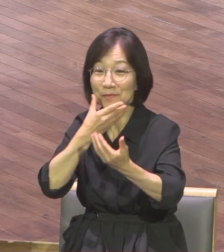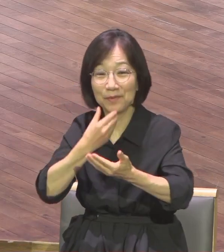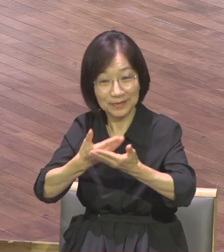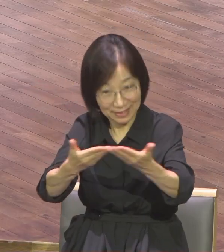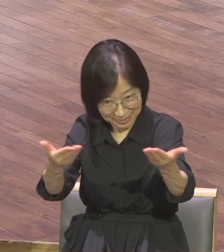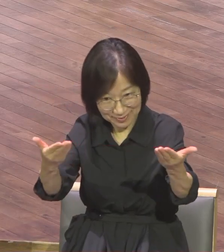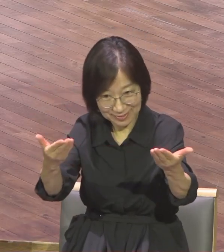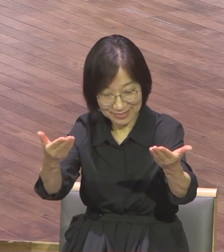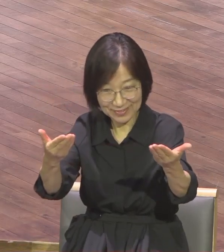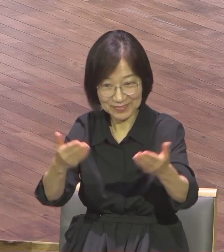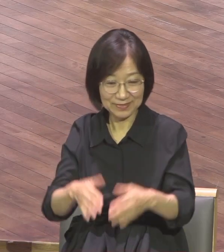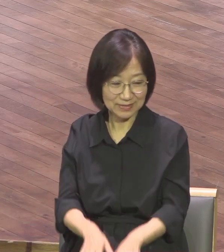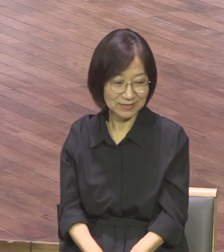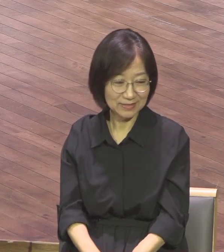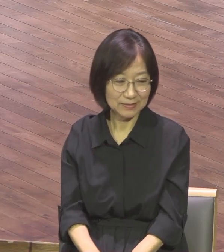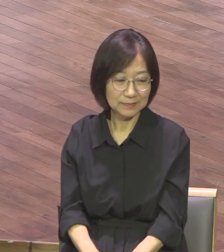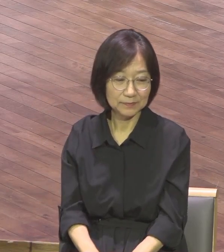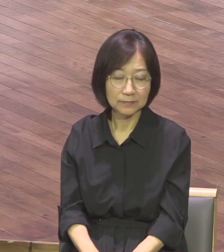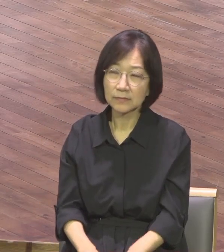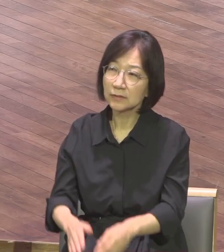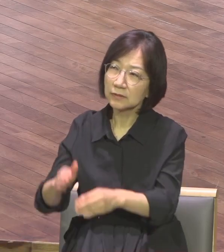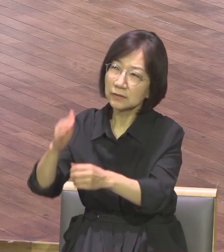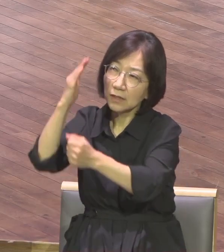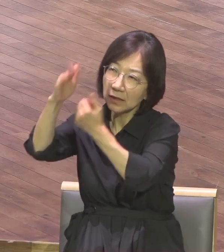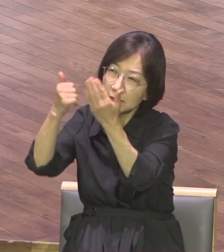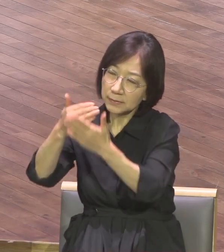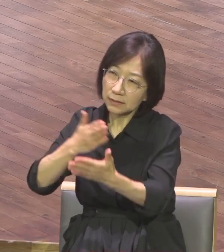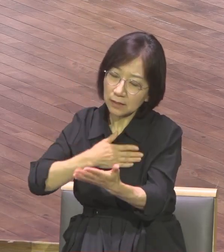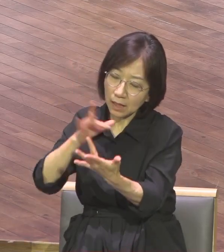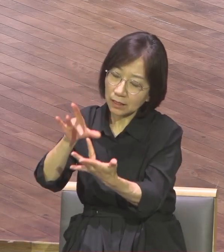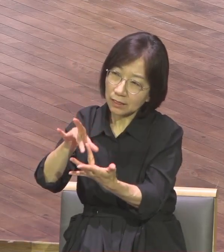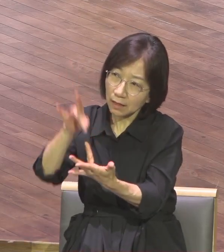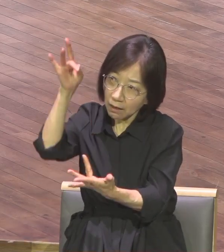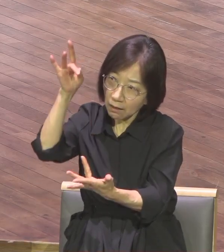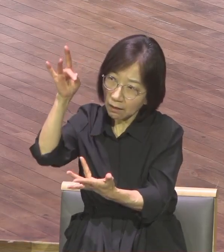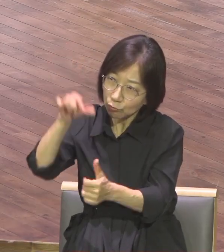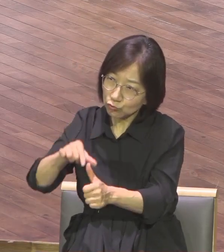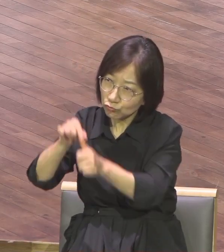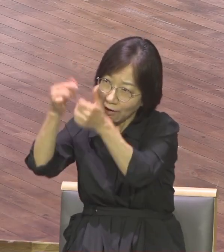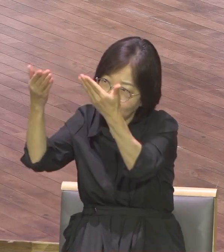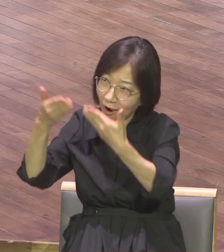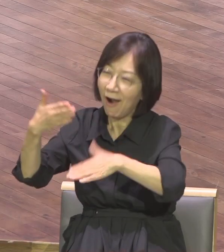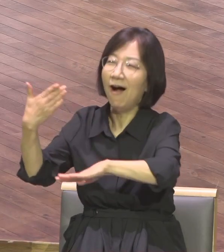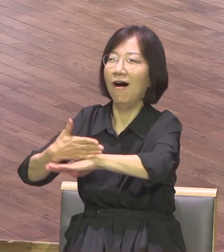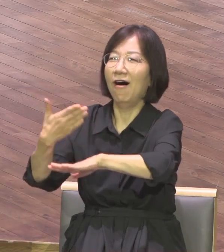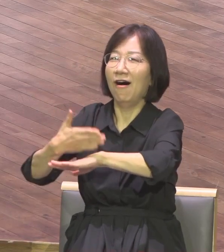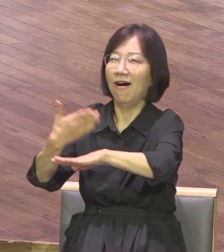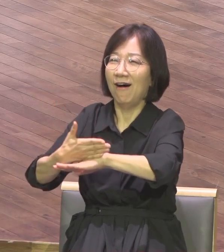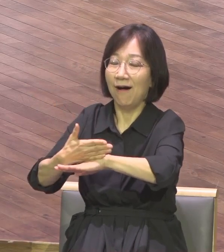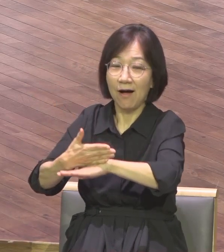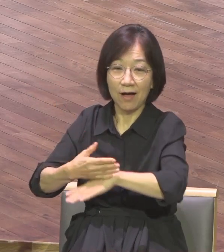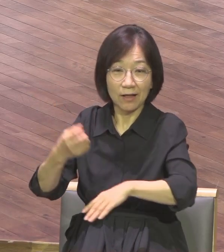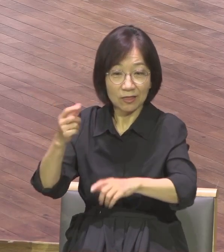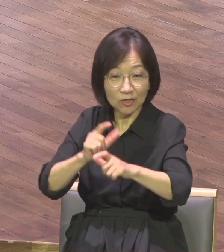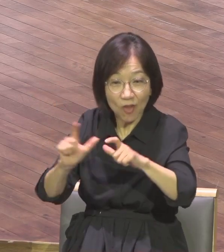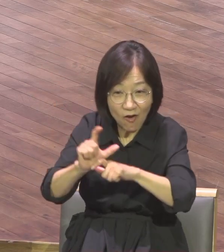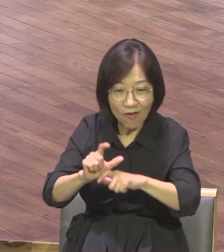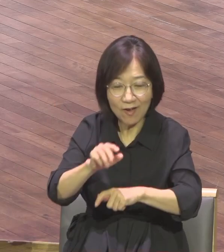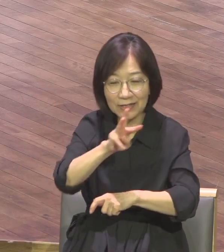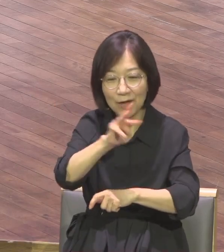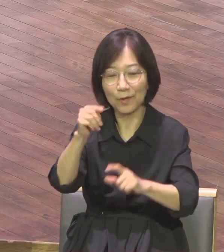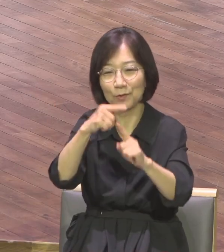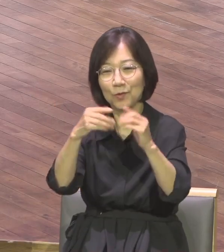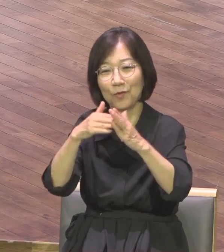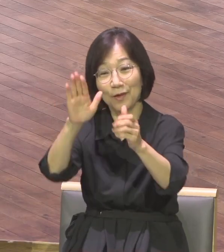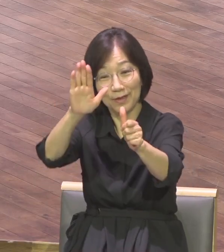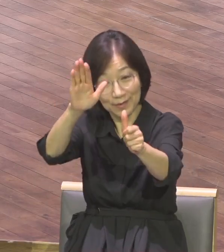말씀을 통해서 나를 택하여 구원해 주신 것도 감사한데, 영계로 불러주셔서 2,